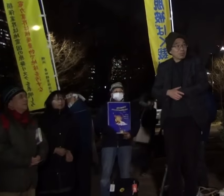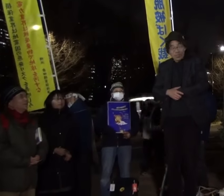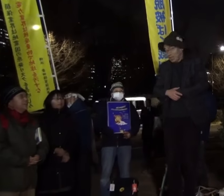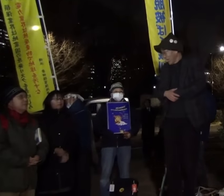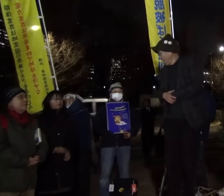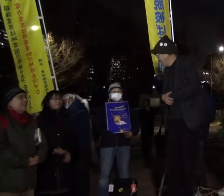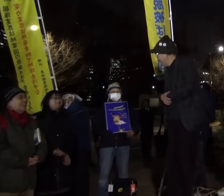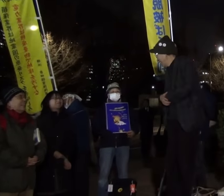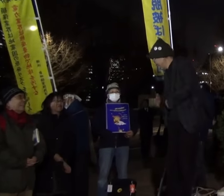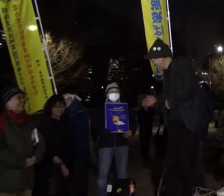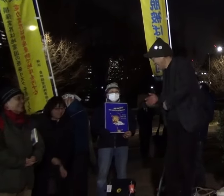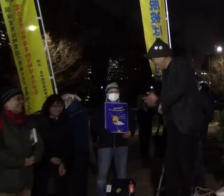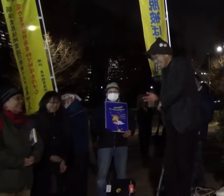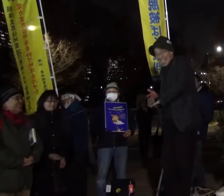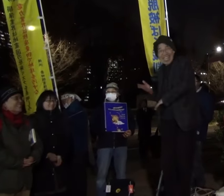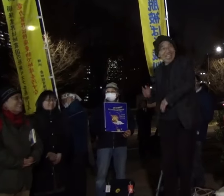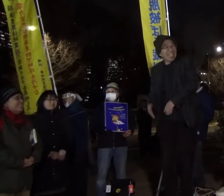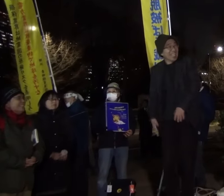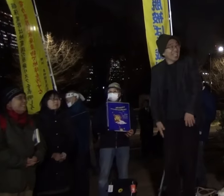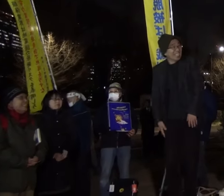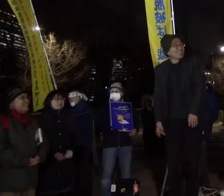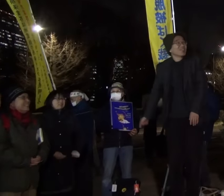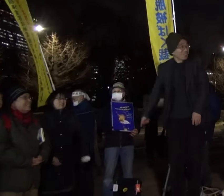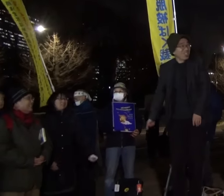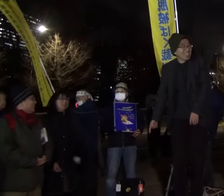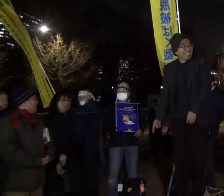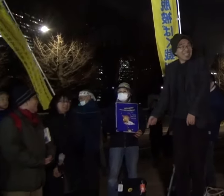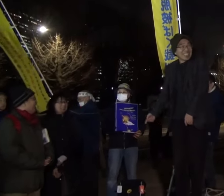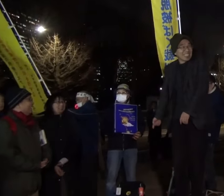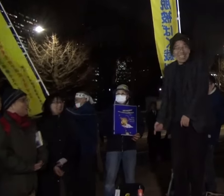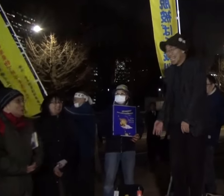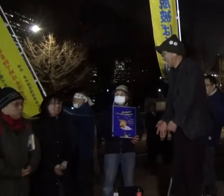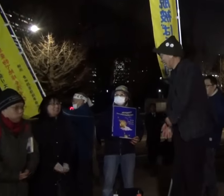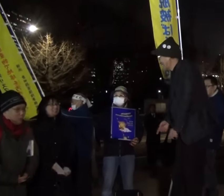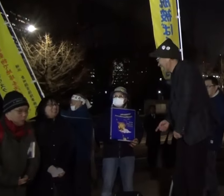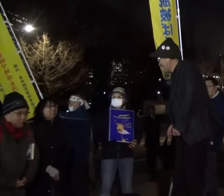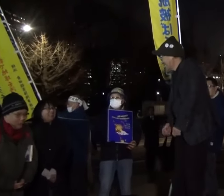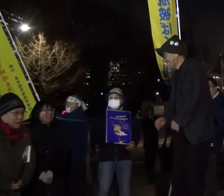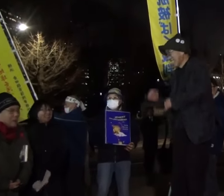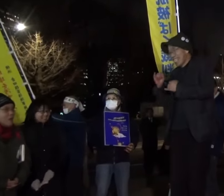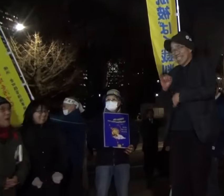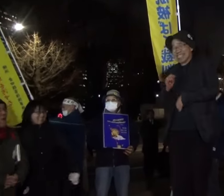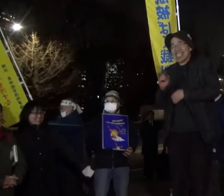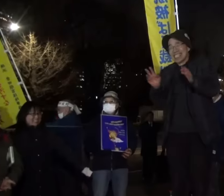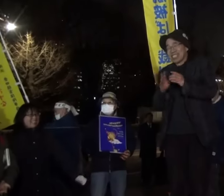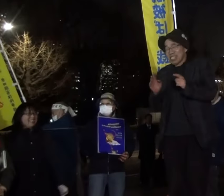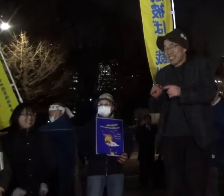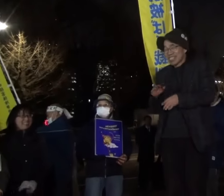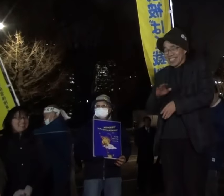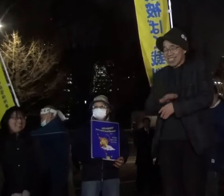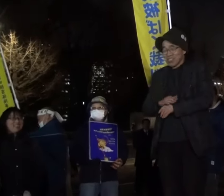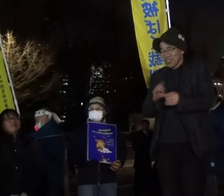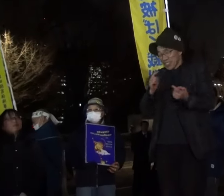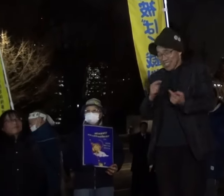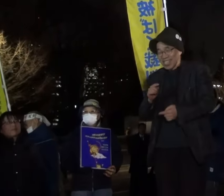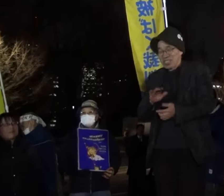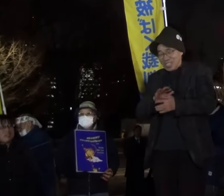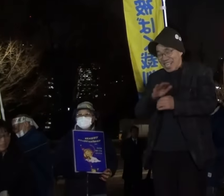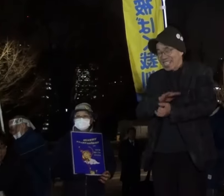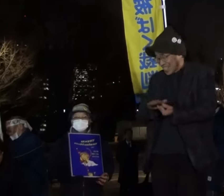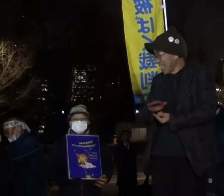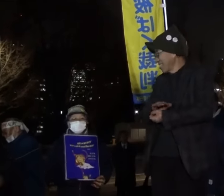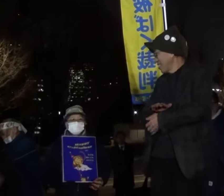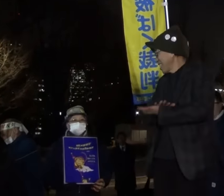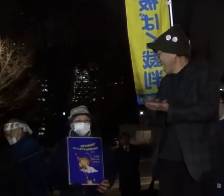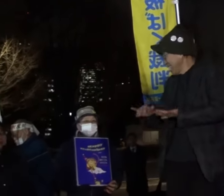いですよね。ありがとうございます。なんか綺麗な方がいらっしゃったんで、杉本さんがあれ綺麗なお嬢さんにって思って、ありがとう